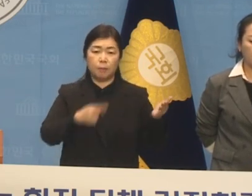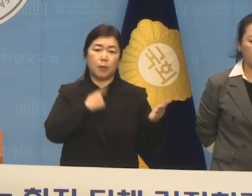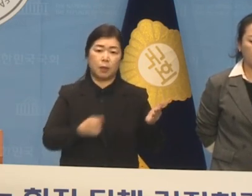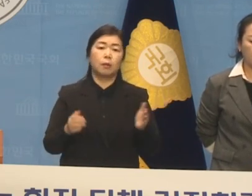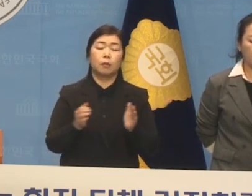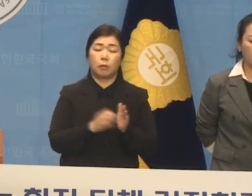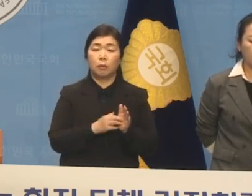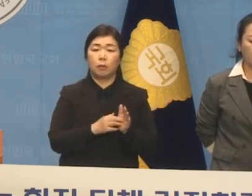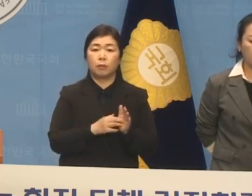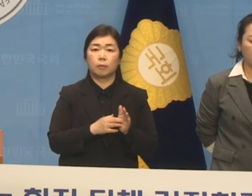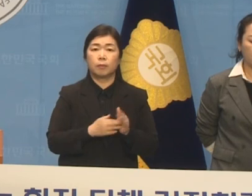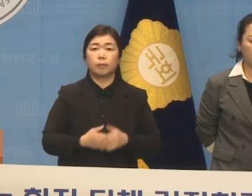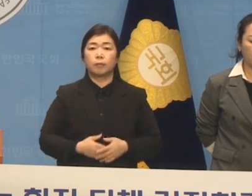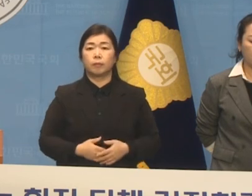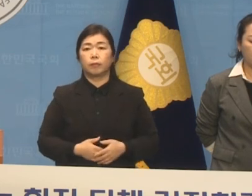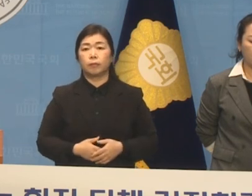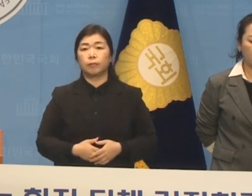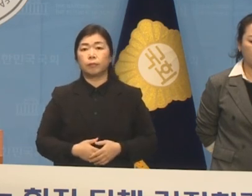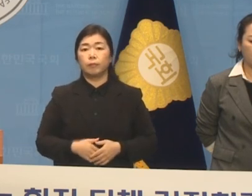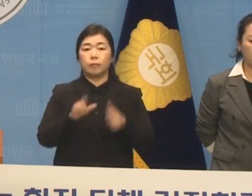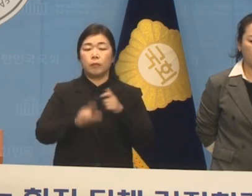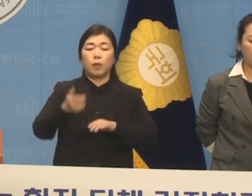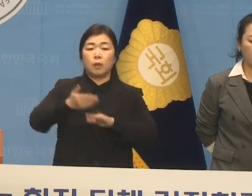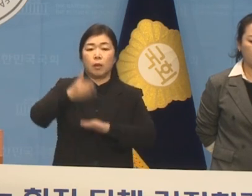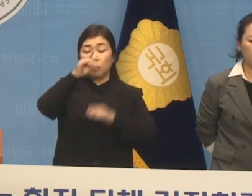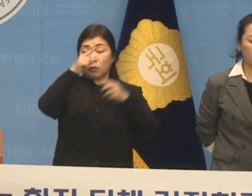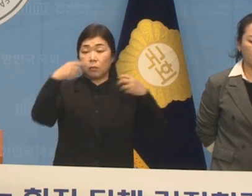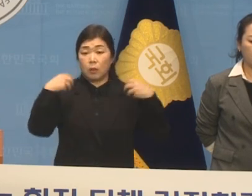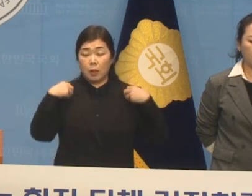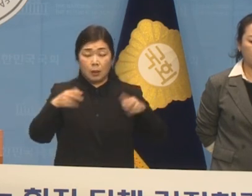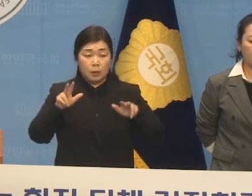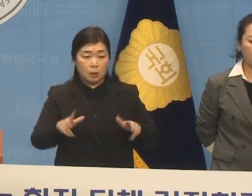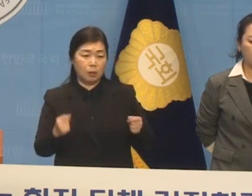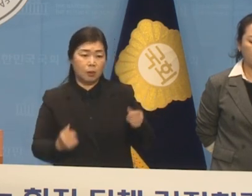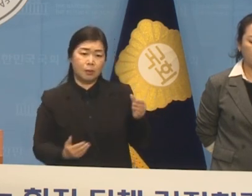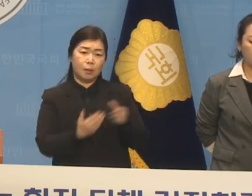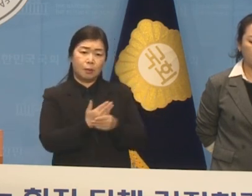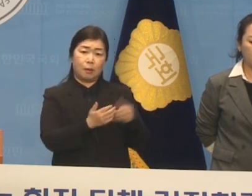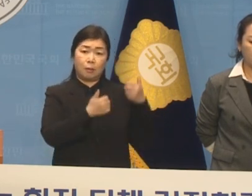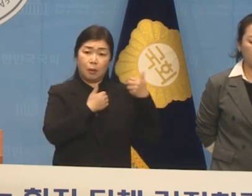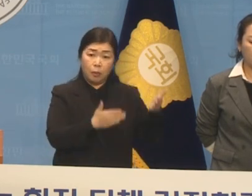인내하였다고 봅니다. 더 이상 정부가 이 사태를 국가한다는 것은